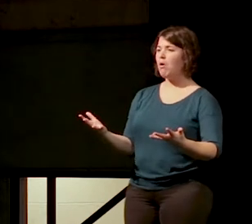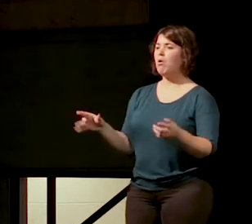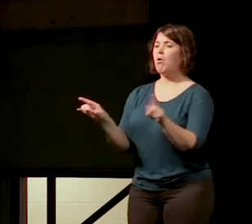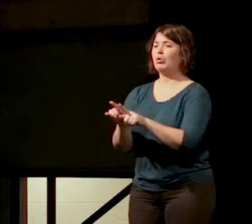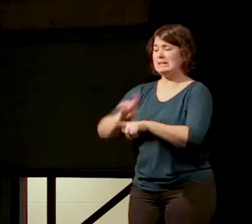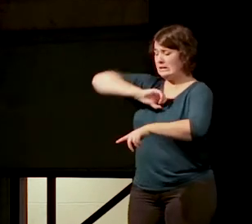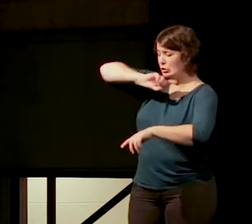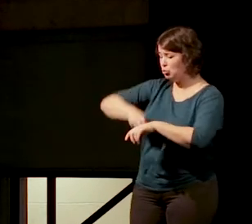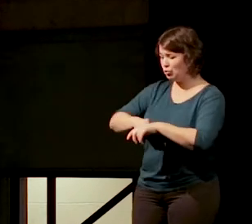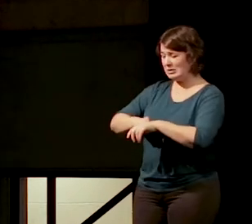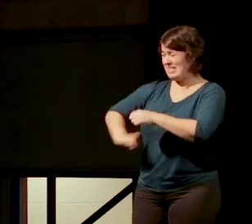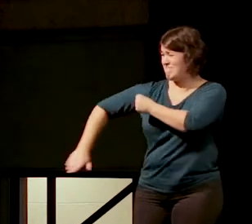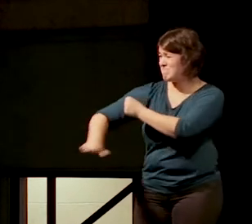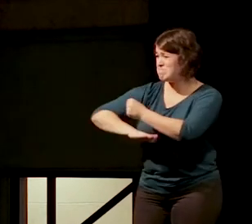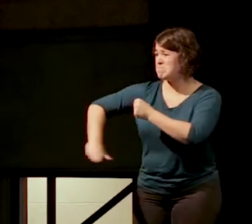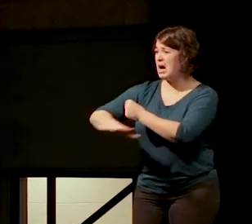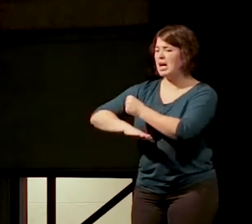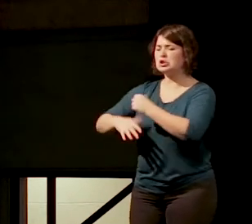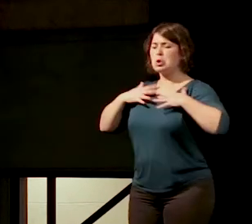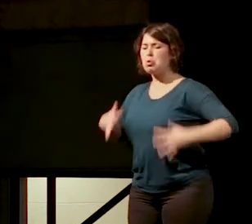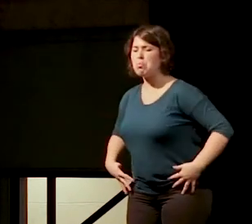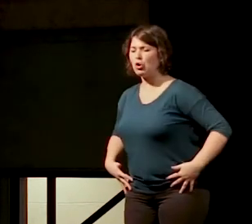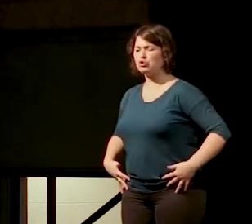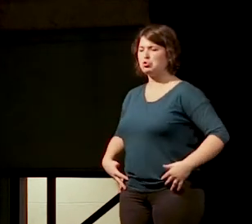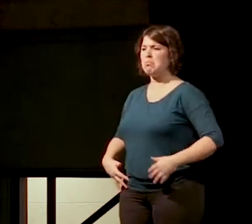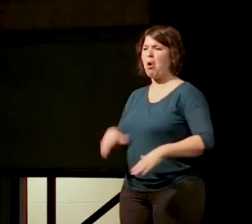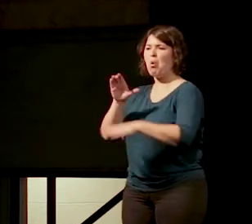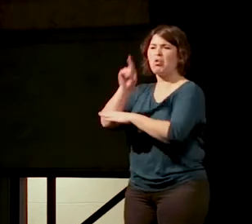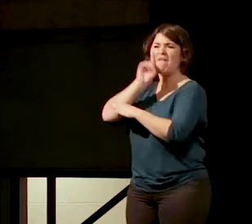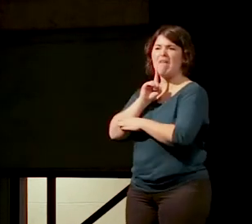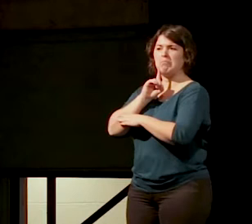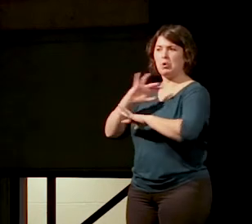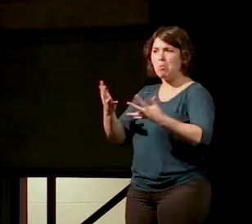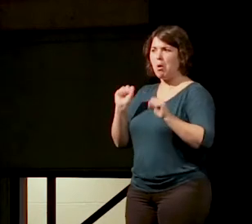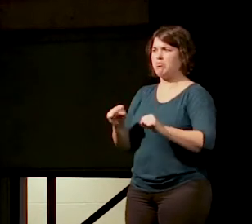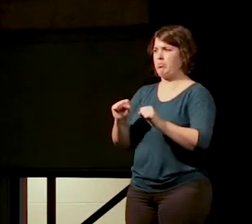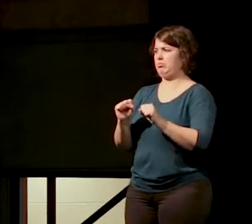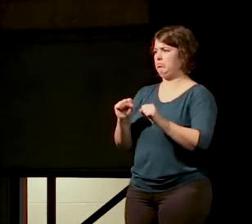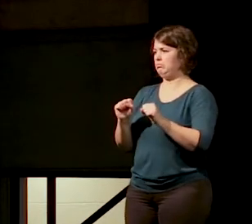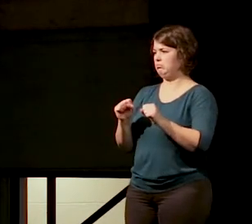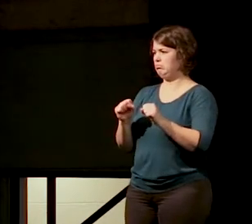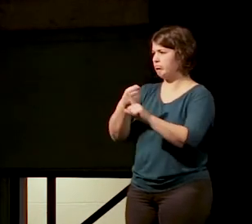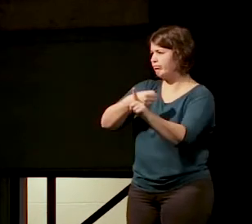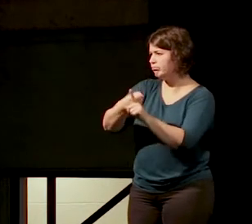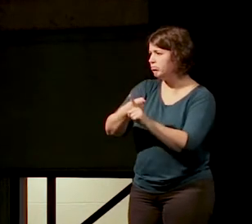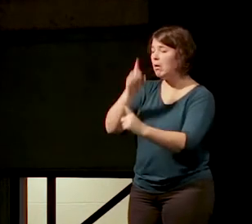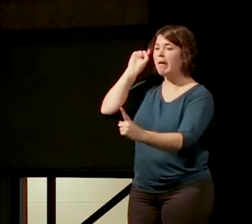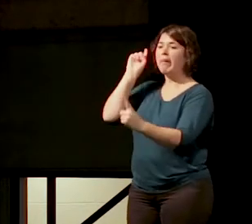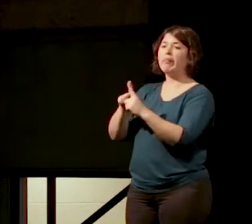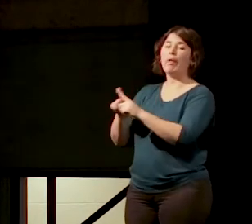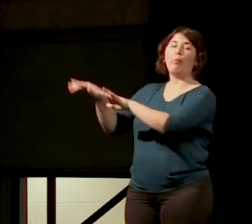maintenant et à la racine aux attitudes et aux violences sexistes? Ce n'est pas un sujet